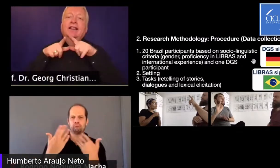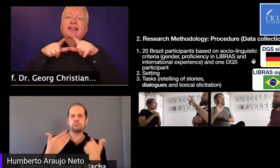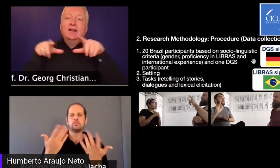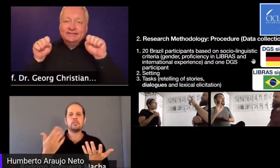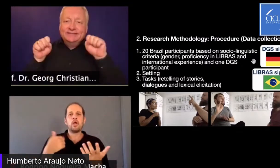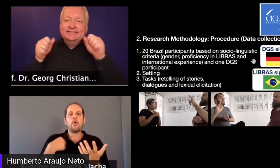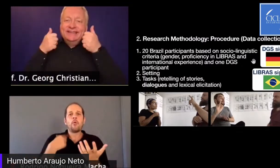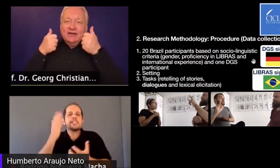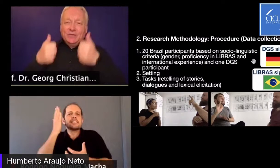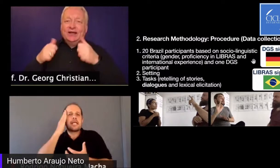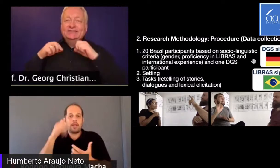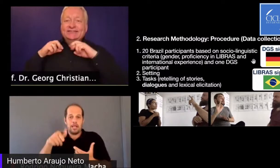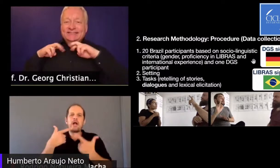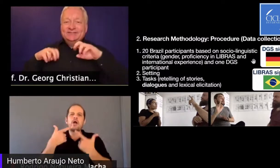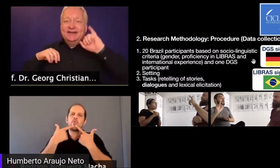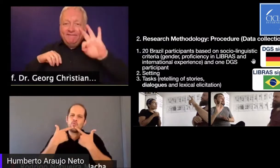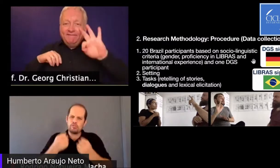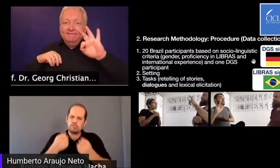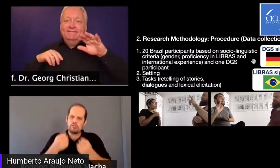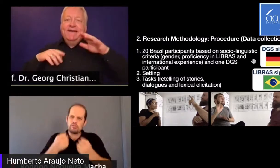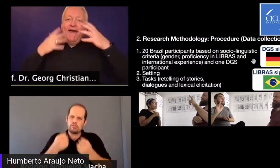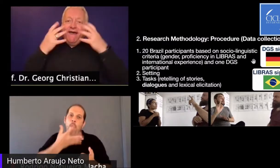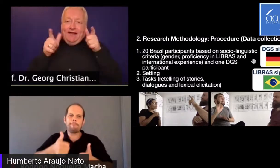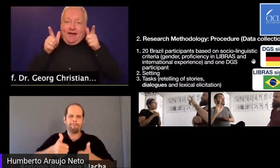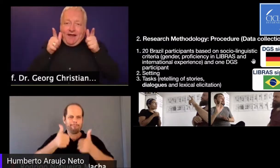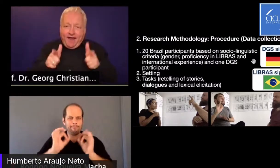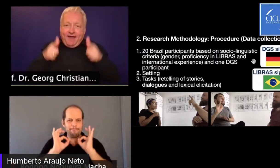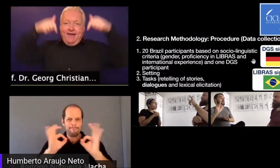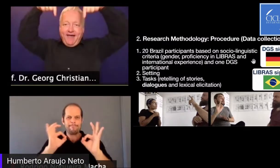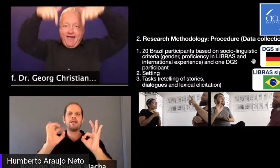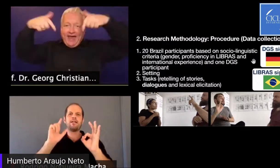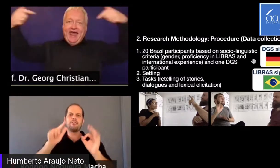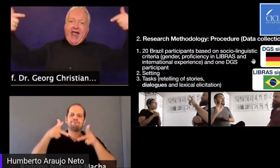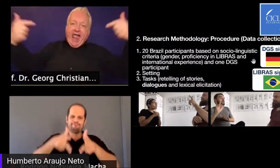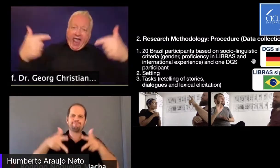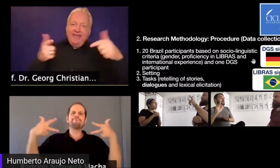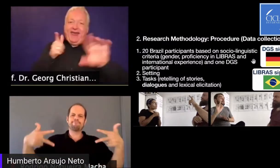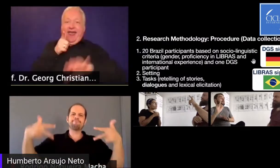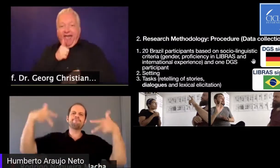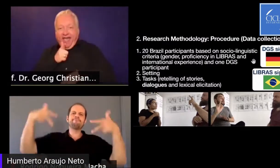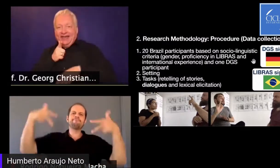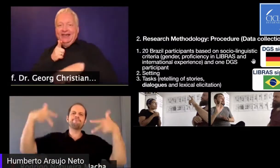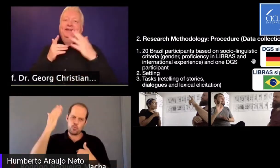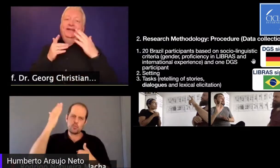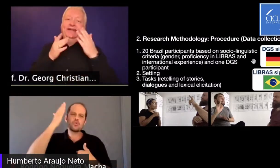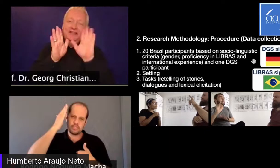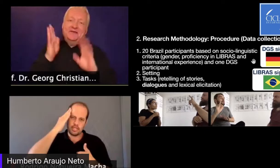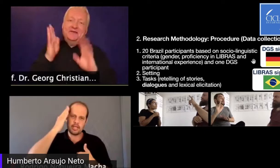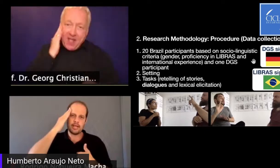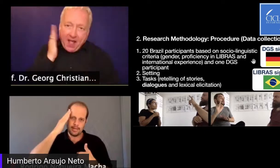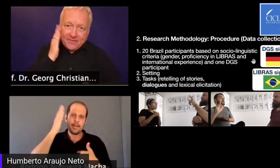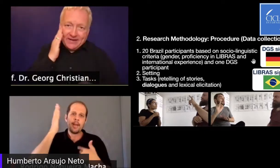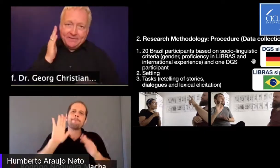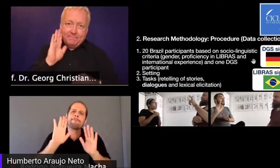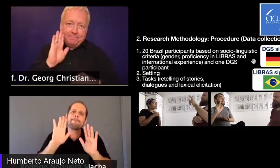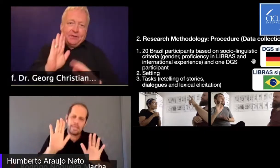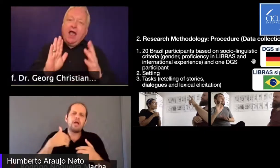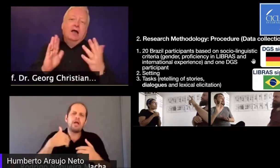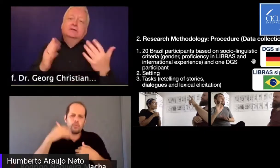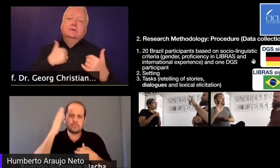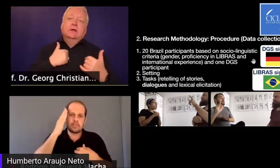câmera apenas para captar essa interação, mas o objetivo era que a conversa fosse o mais